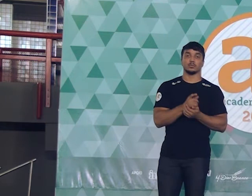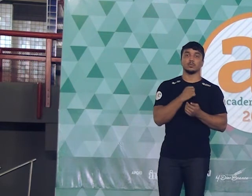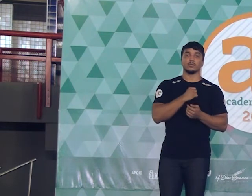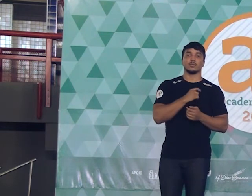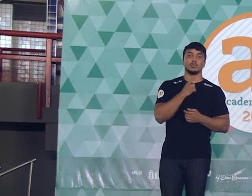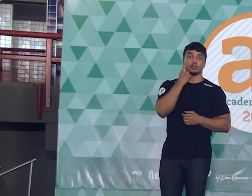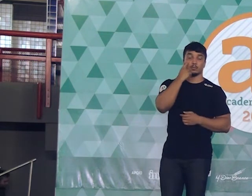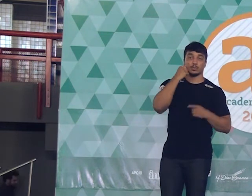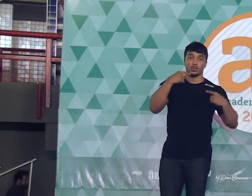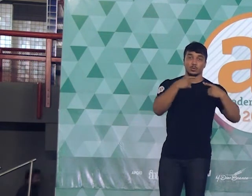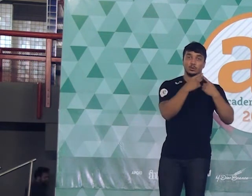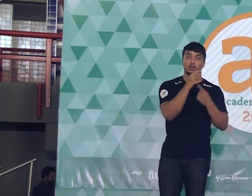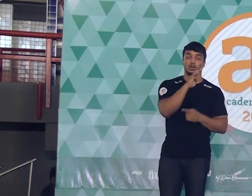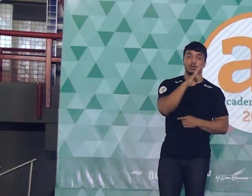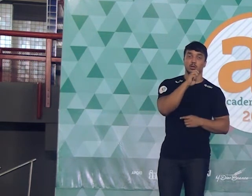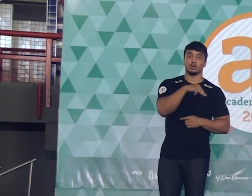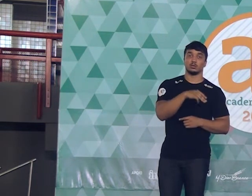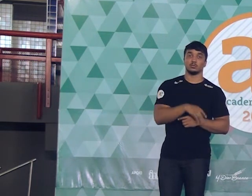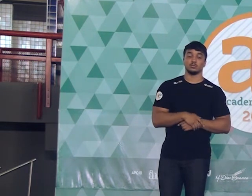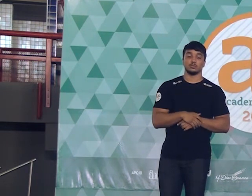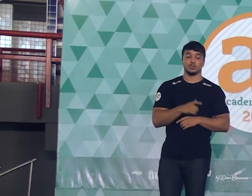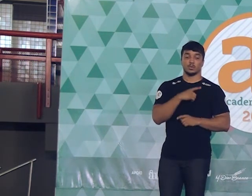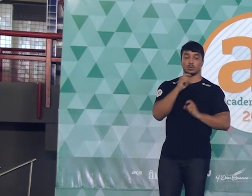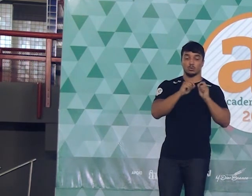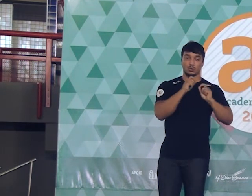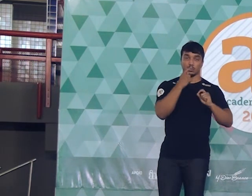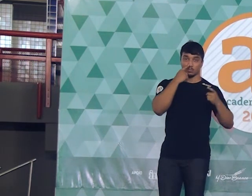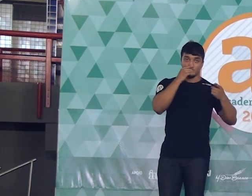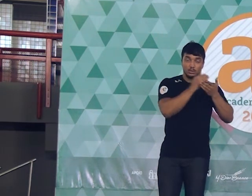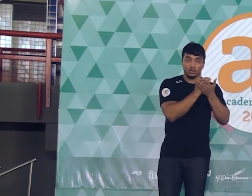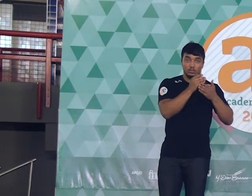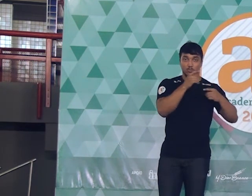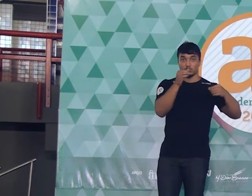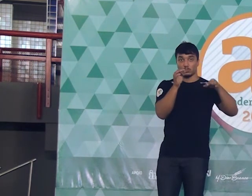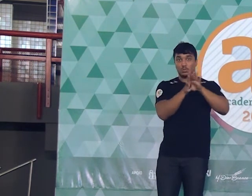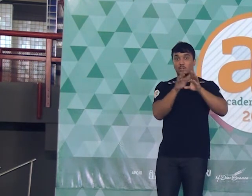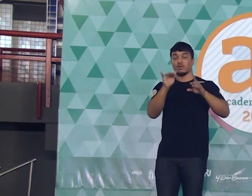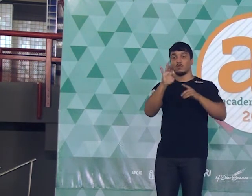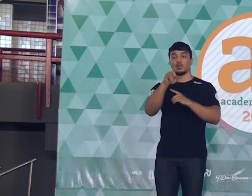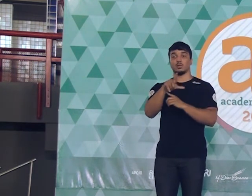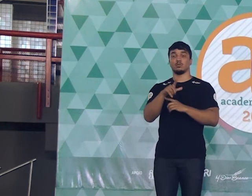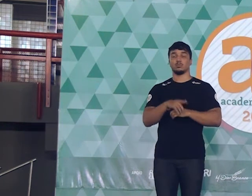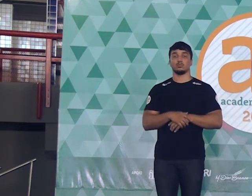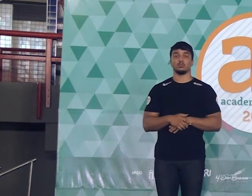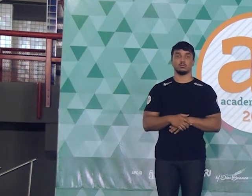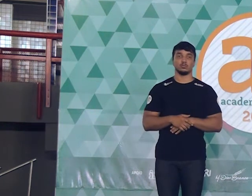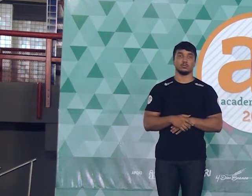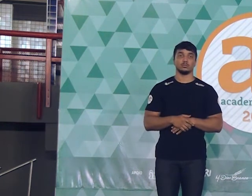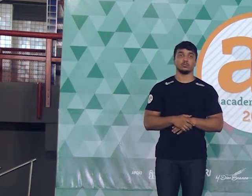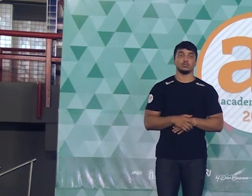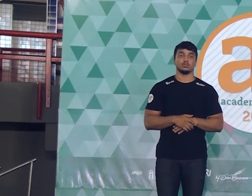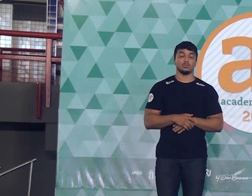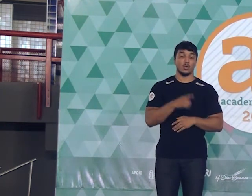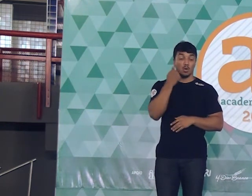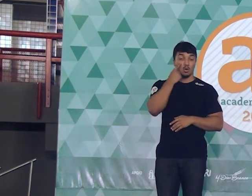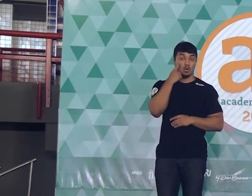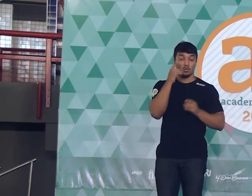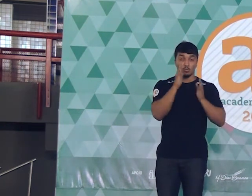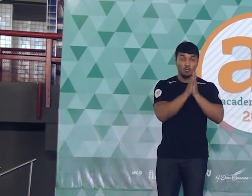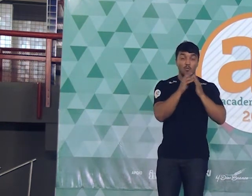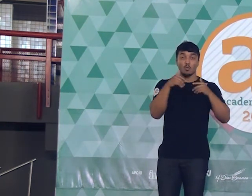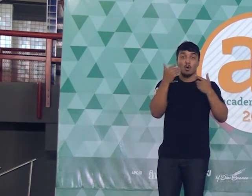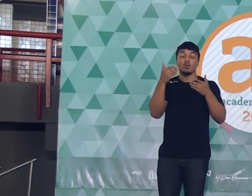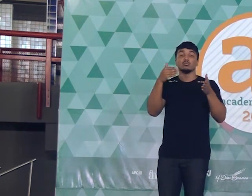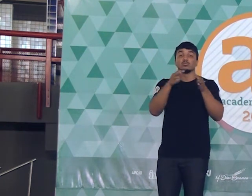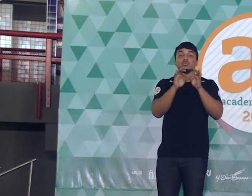a pontinha do trem. Ele agora vai atravessar e eu tenho um final. Observa, por favor, qual foi a distância